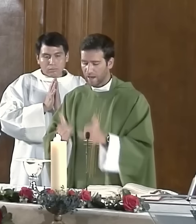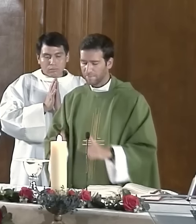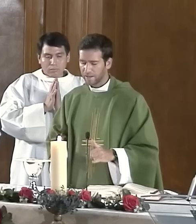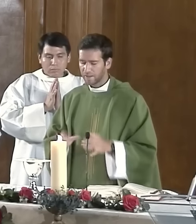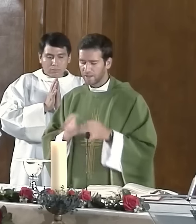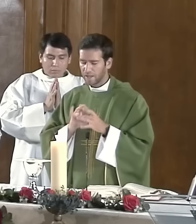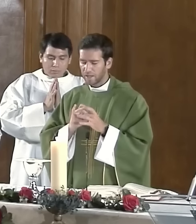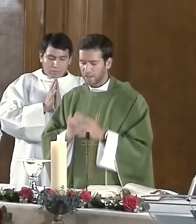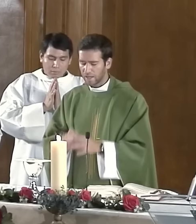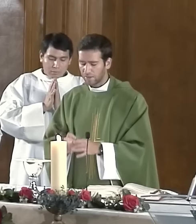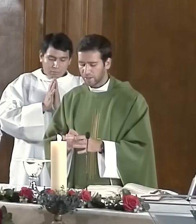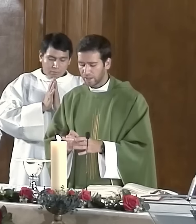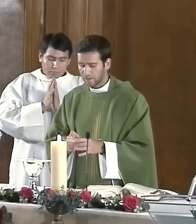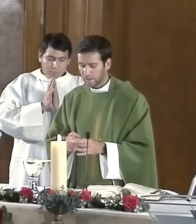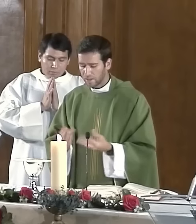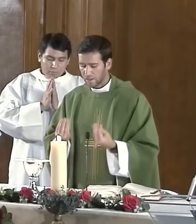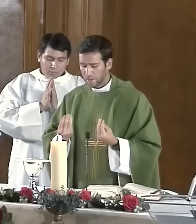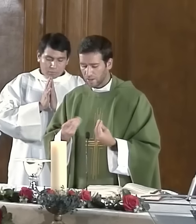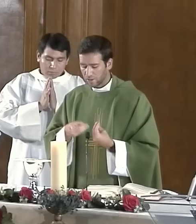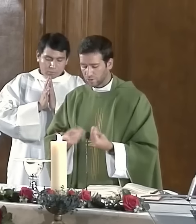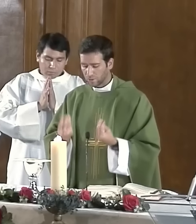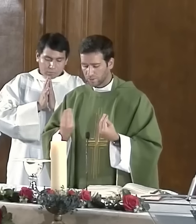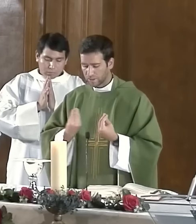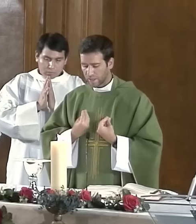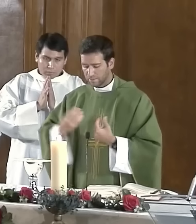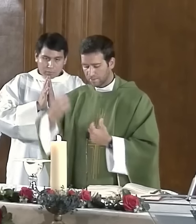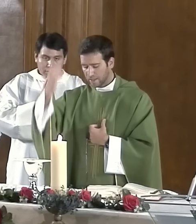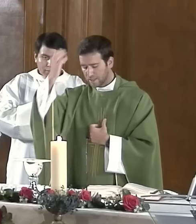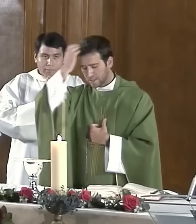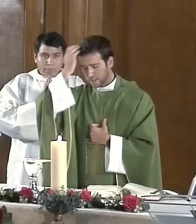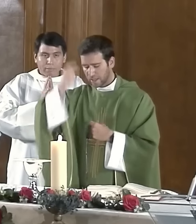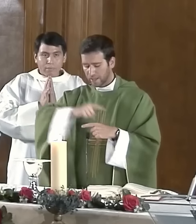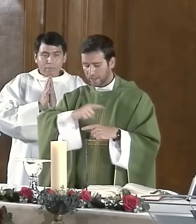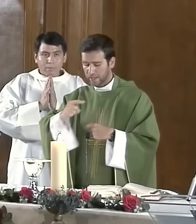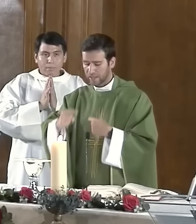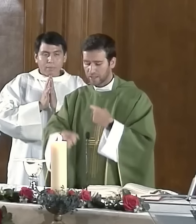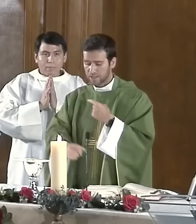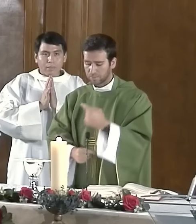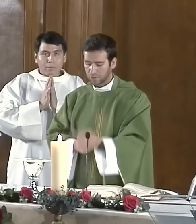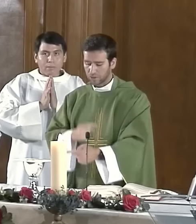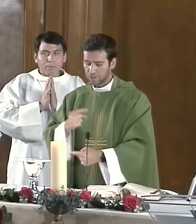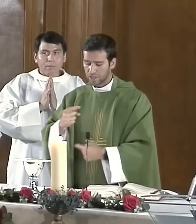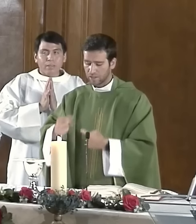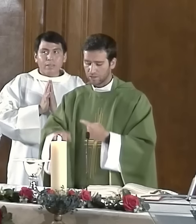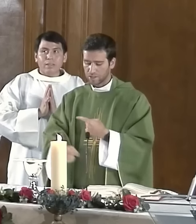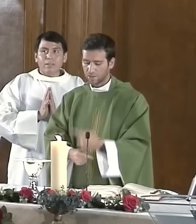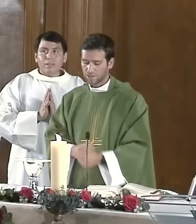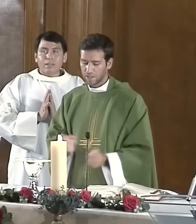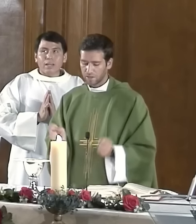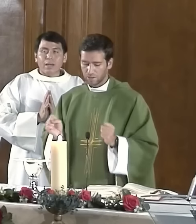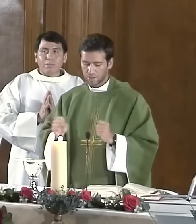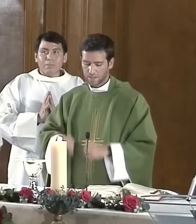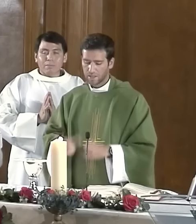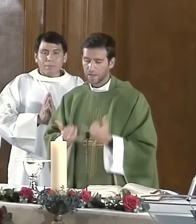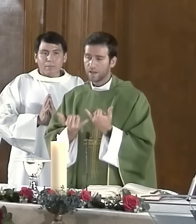paz y la unidad. Tú, que vives y reinas por los siglos de los siglos,